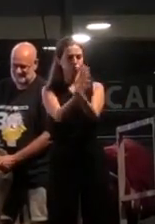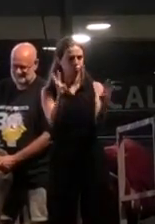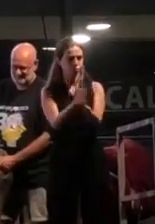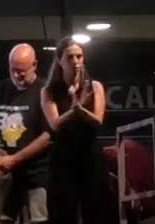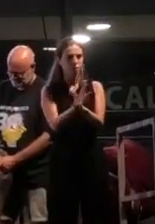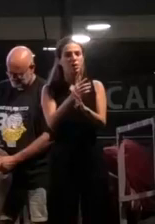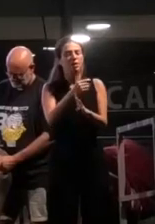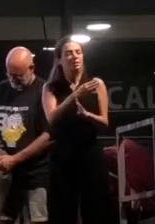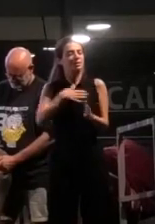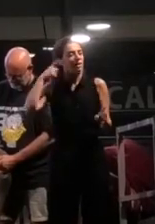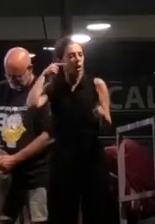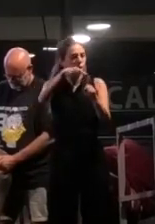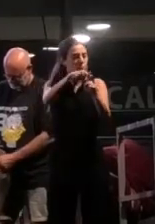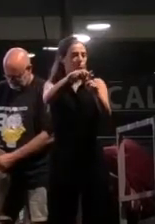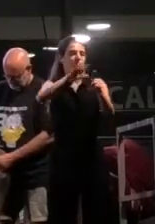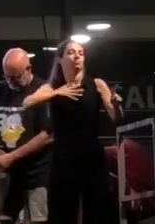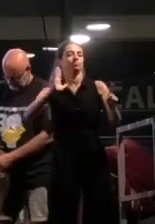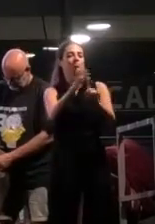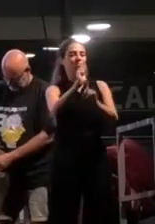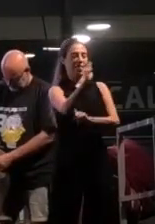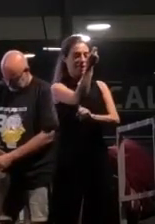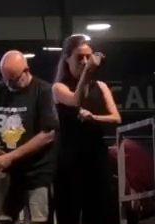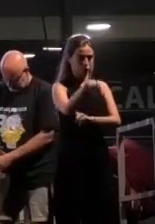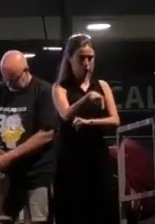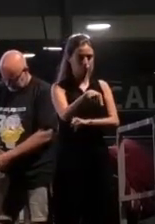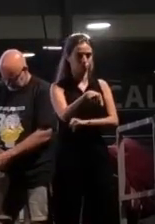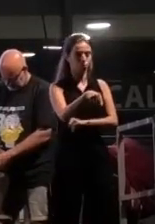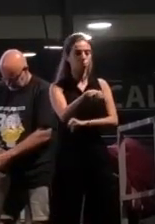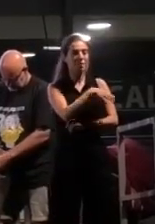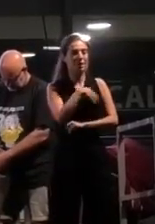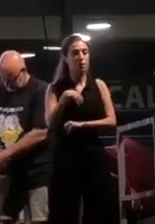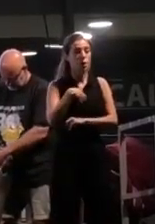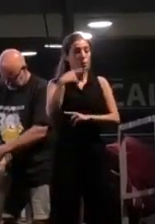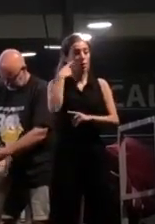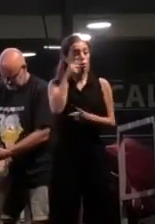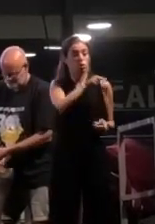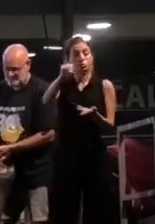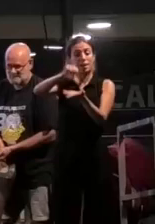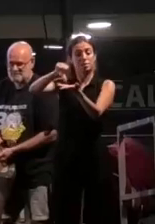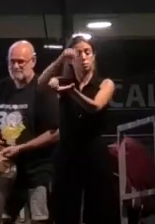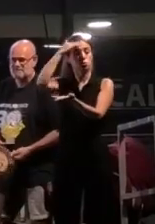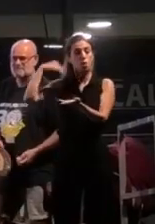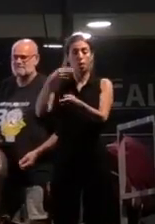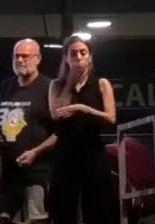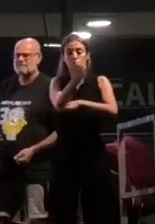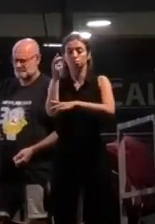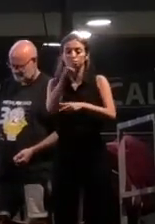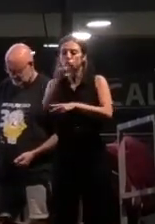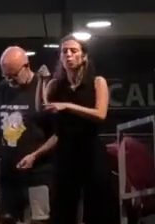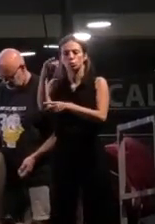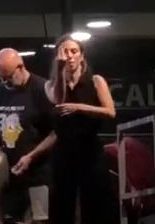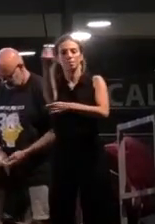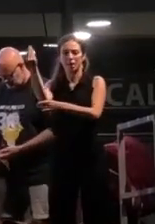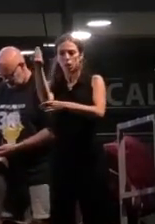Això és el que volíem aconseguir. Això és el que vèiem que passava a altres pobles i ciutats on anàvem a fer ballar els